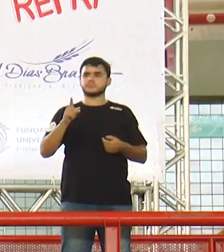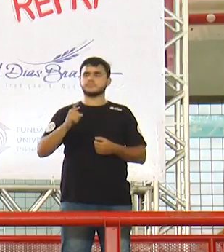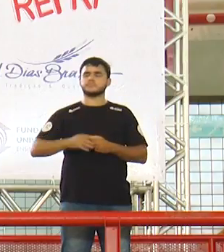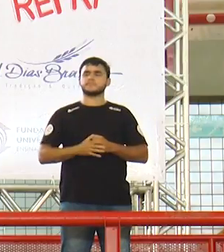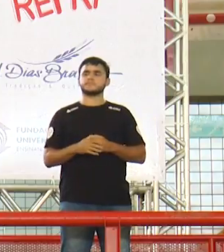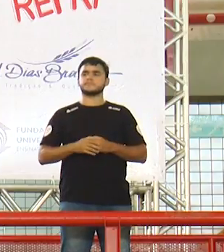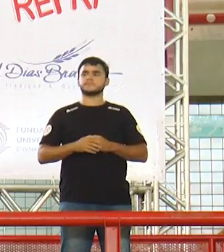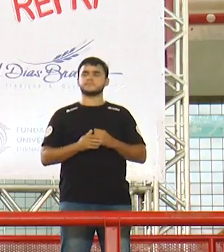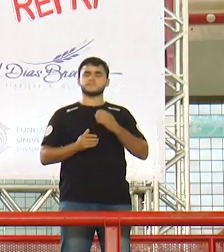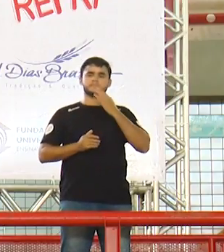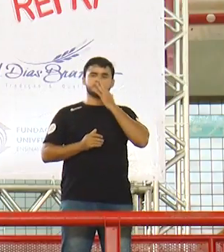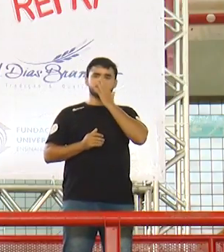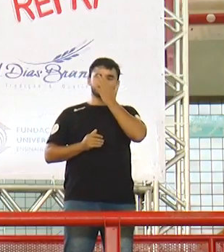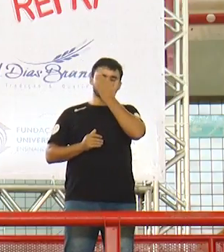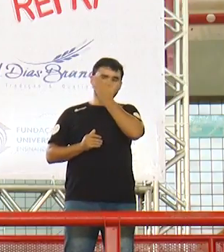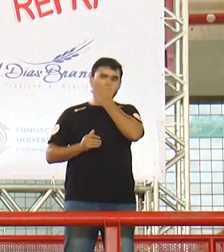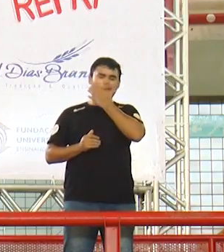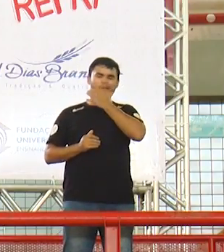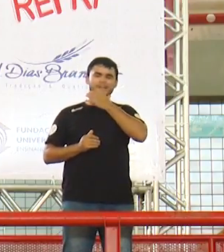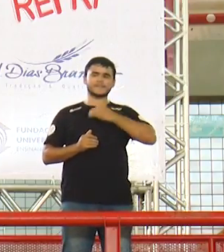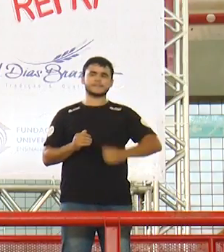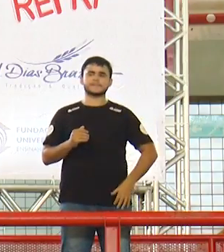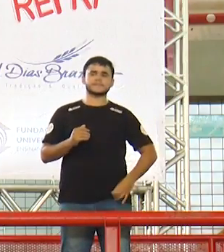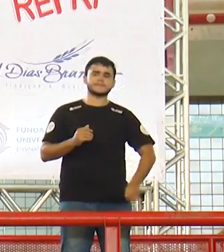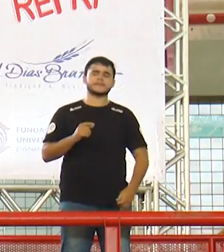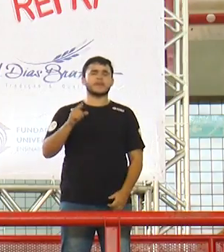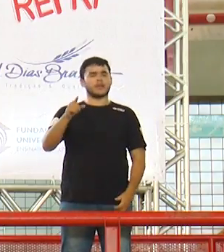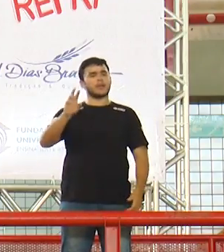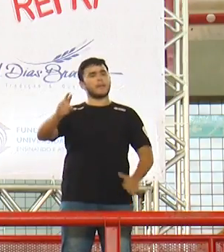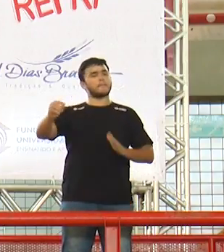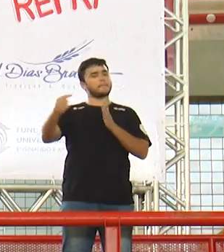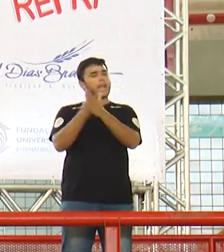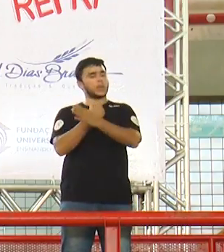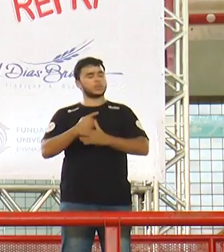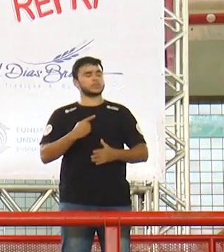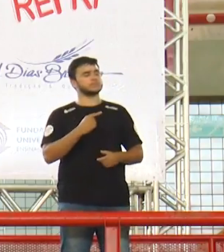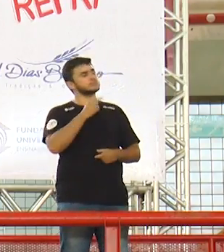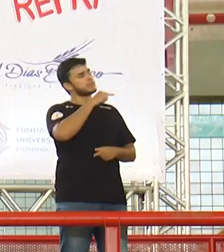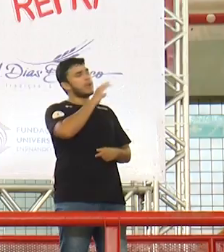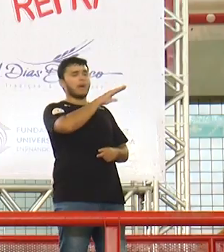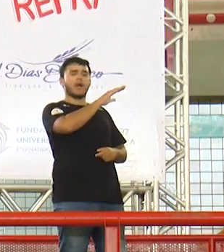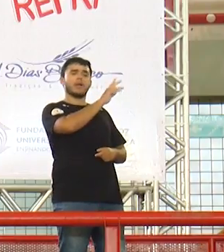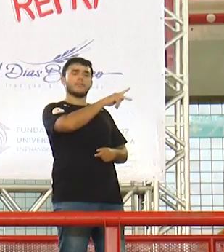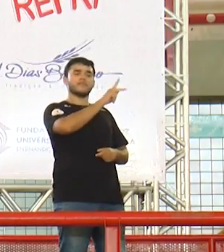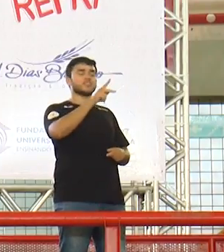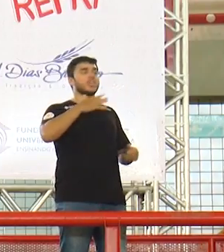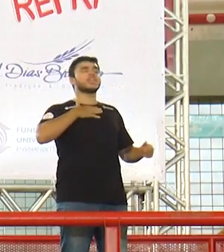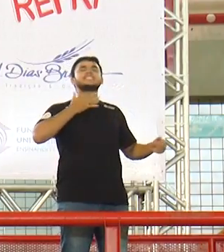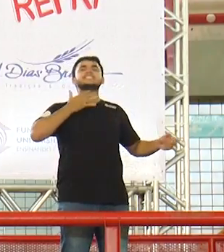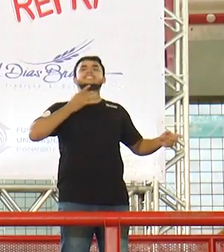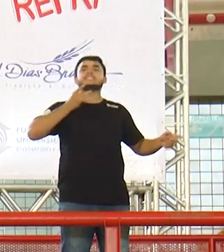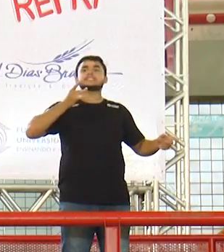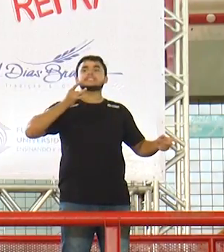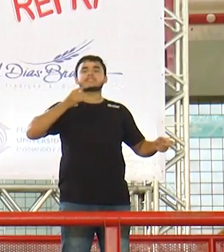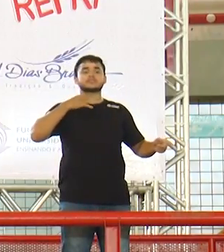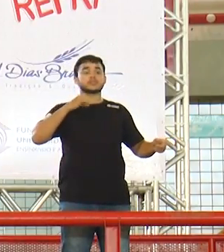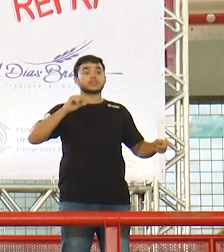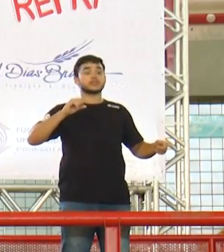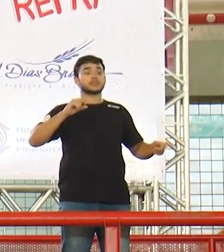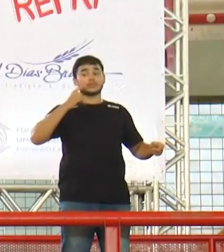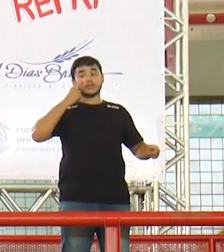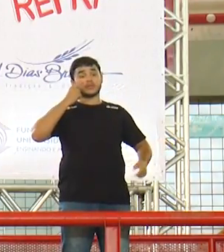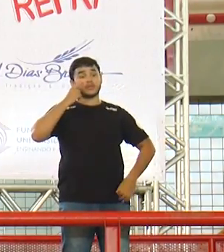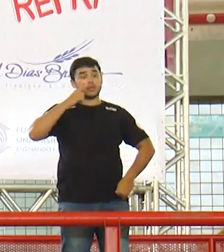ainda, levanta o braço, pergunta, professor, estou com sede.